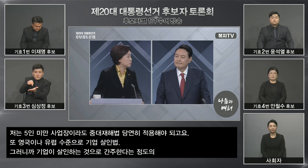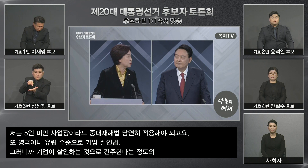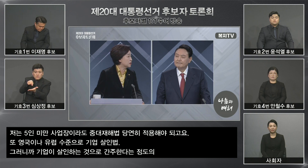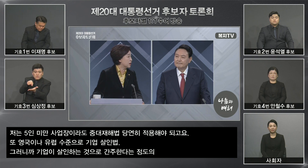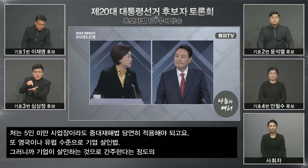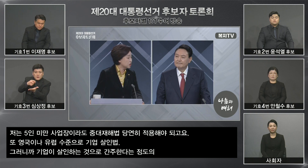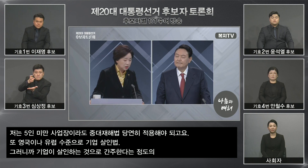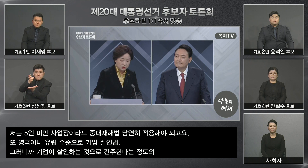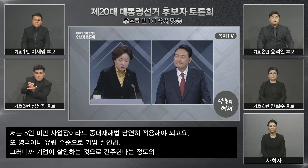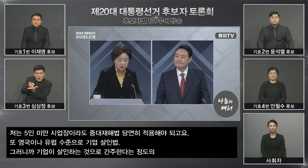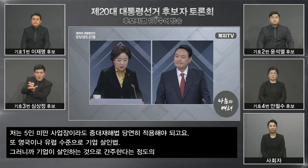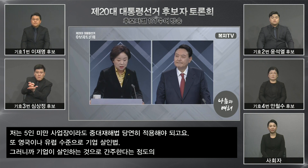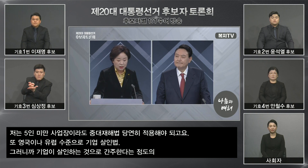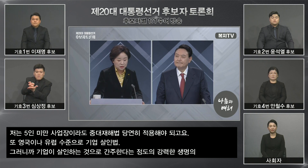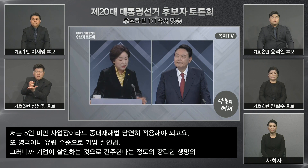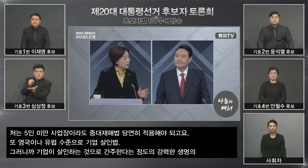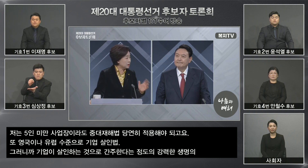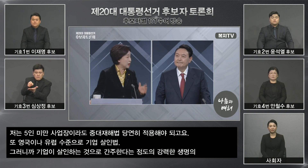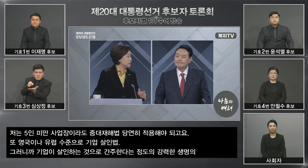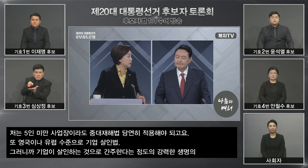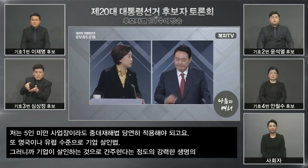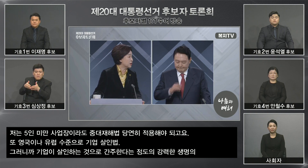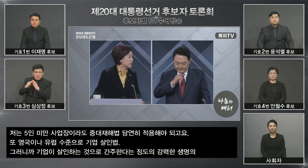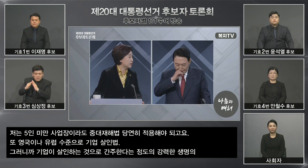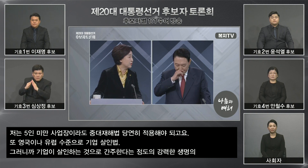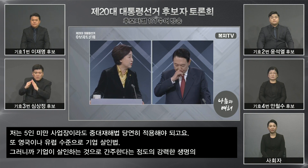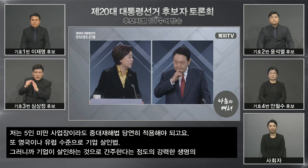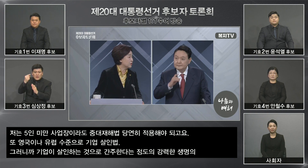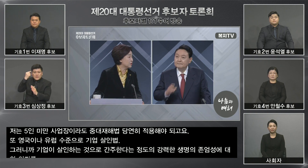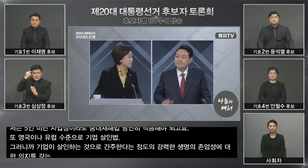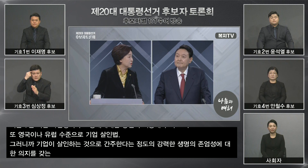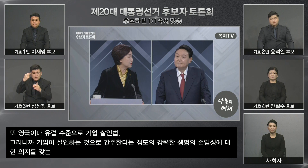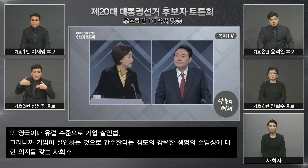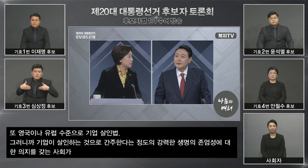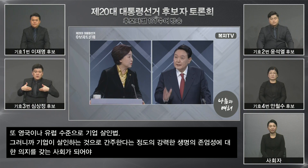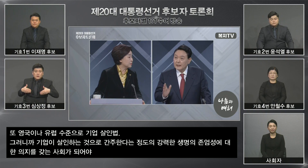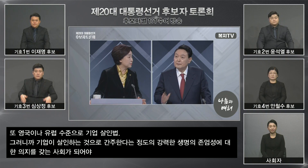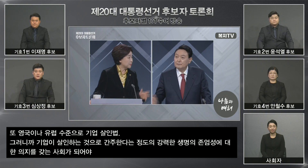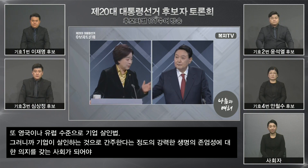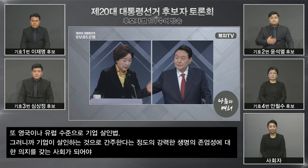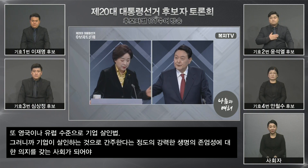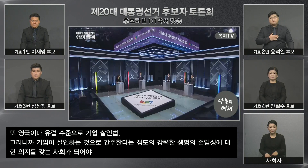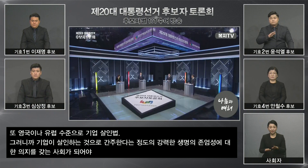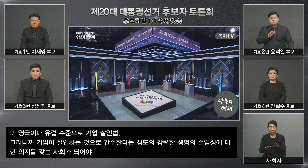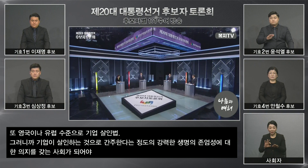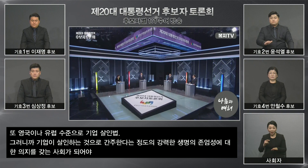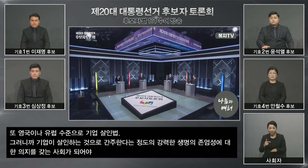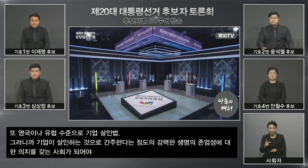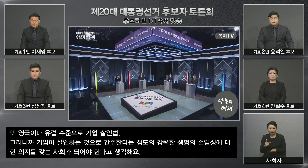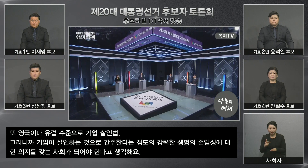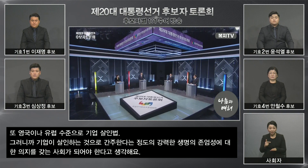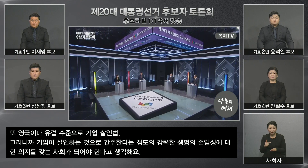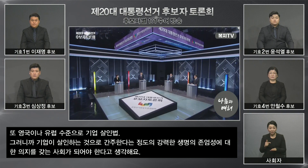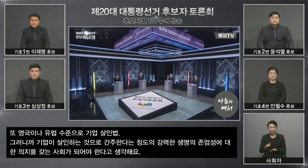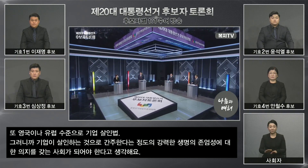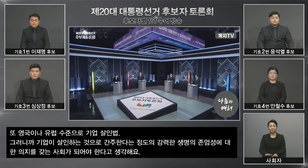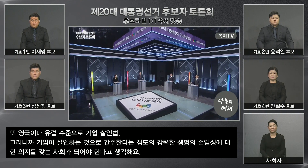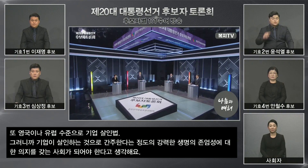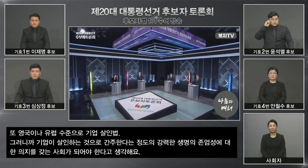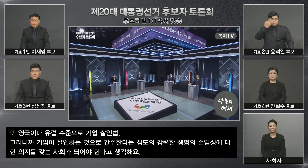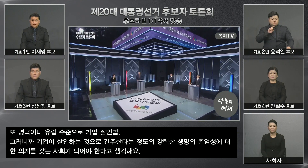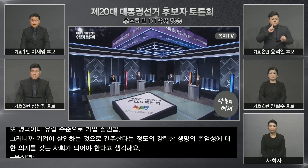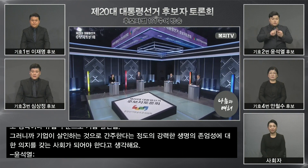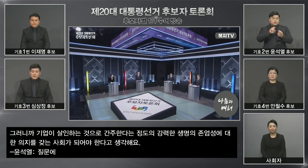생명의 존엄성에 대한 의지를 갖는 사회가 돼야 된다고 생각해요. 네. 네, 그래서 질문에만 답을 좀 간단히 드리겠습니다.